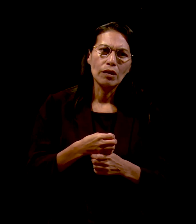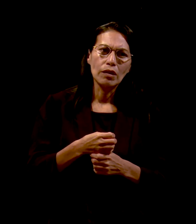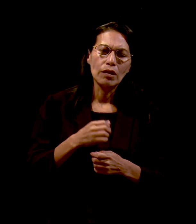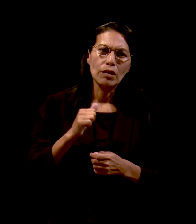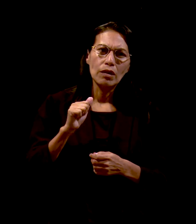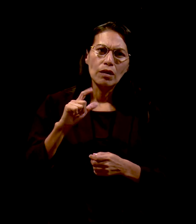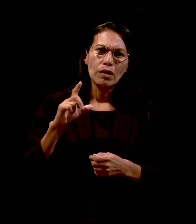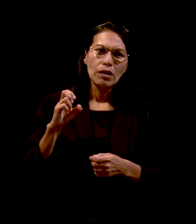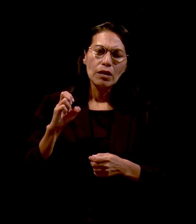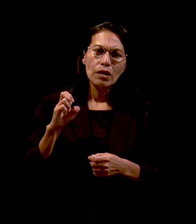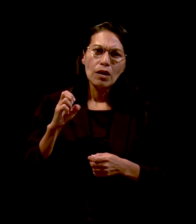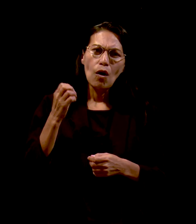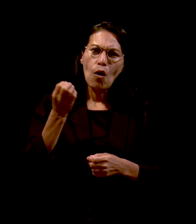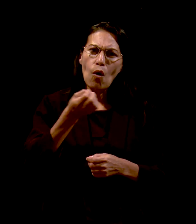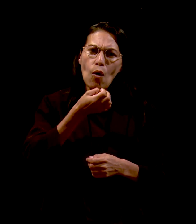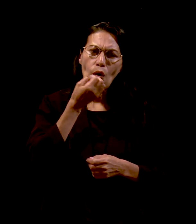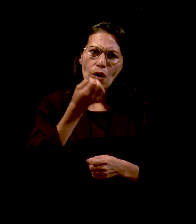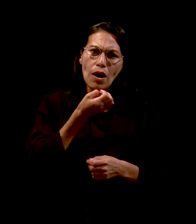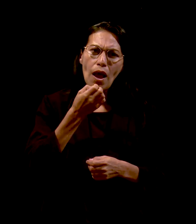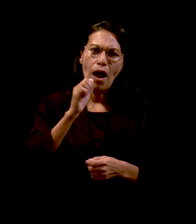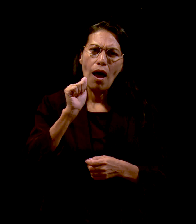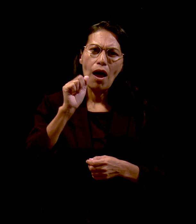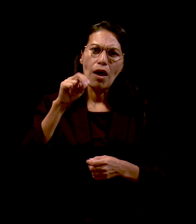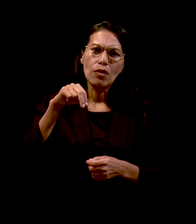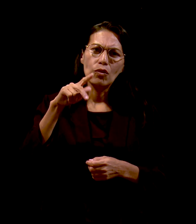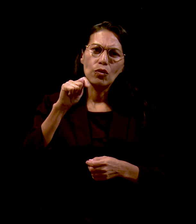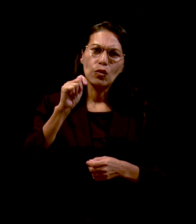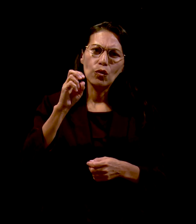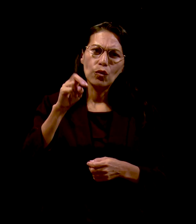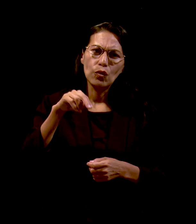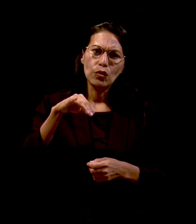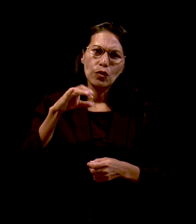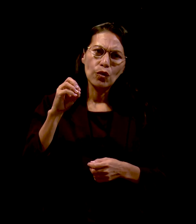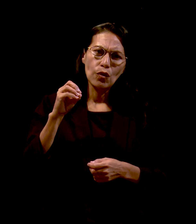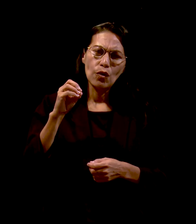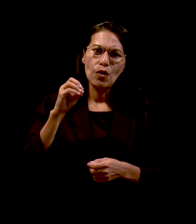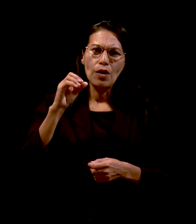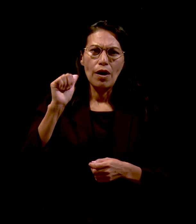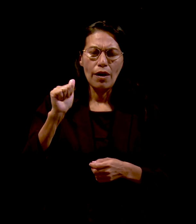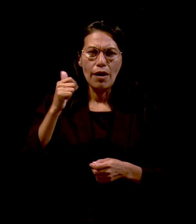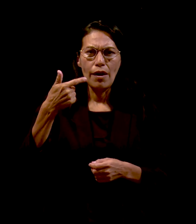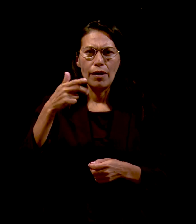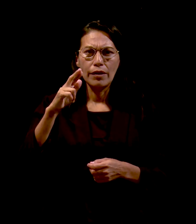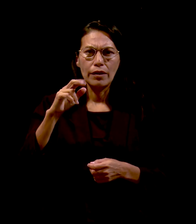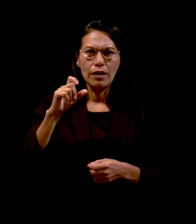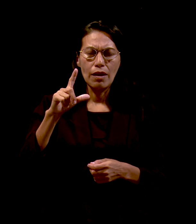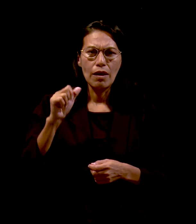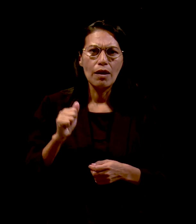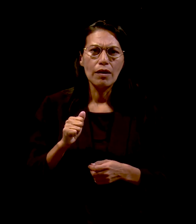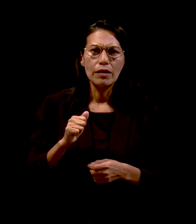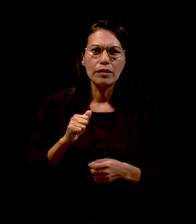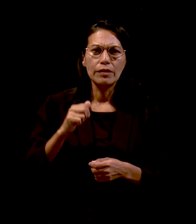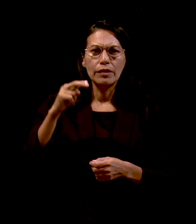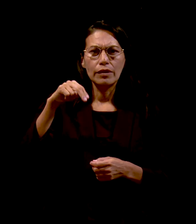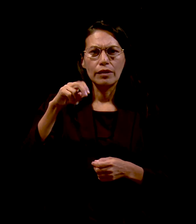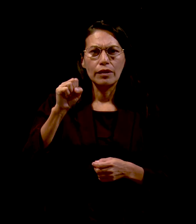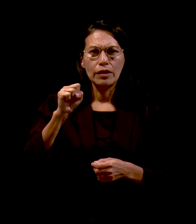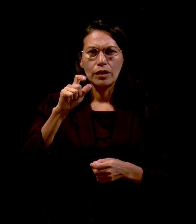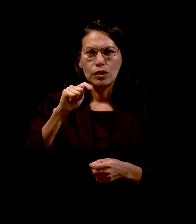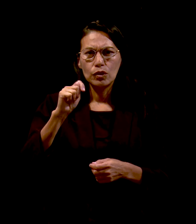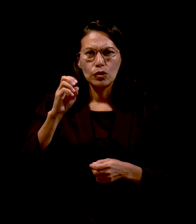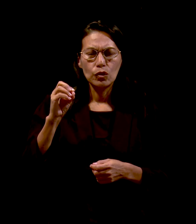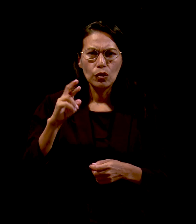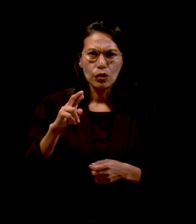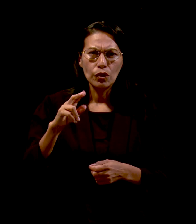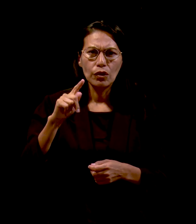descansa en el señor pido que oren por su hermano antonio aguilar y por sus dos hijos néstor teodoro